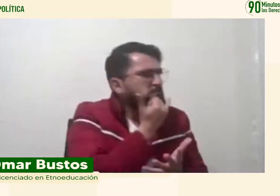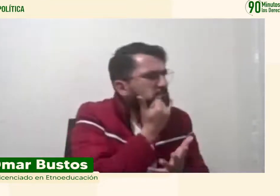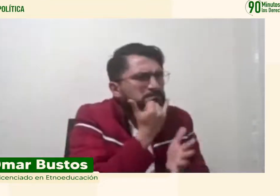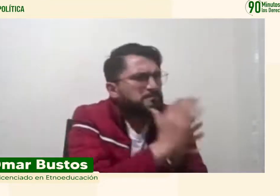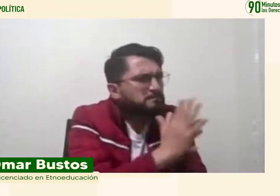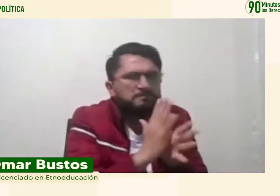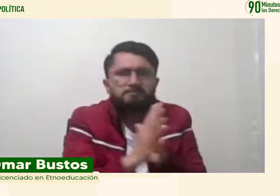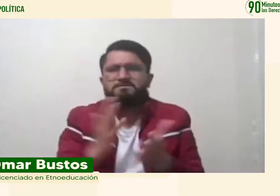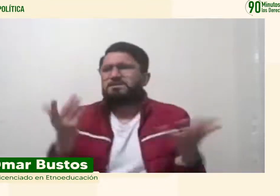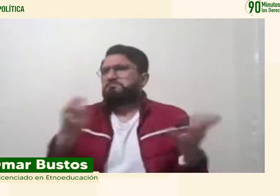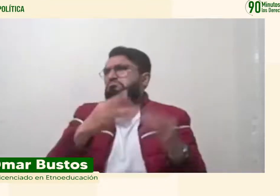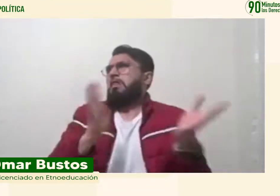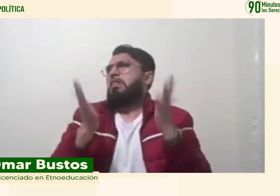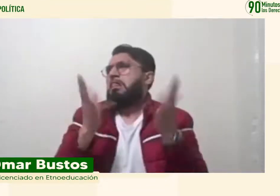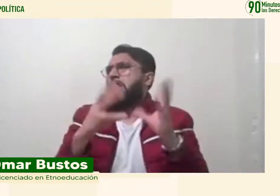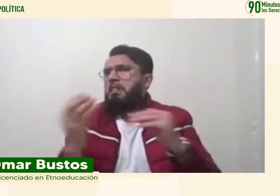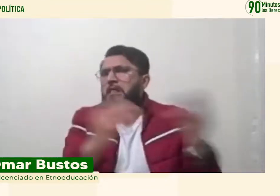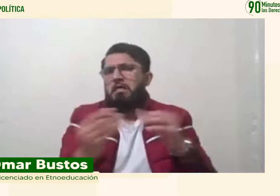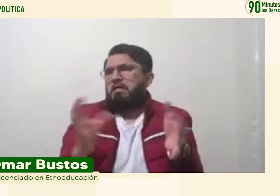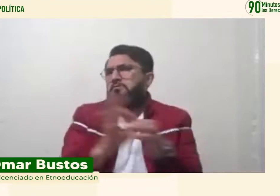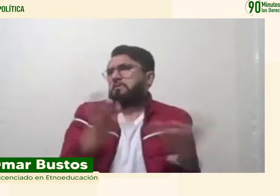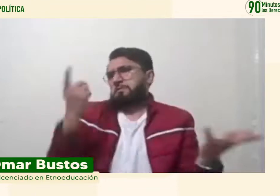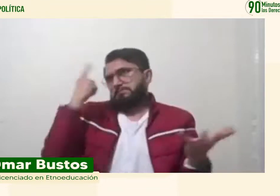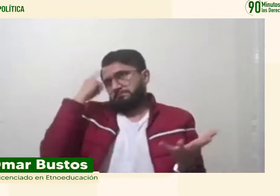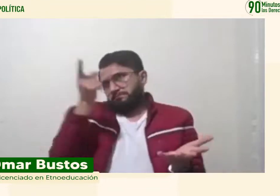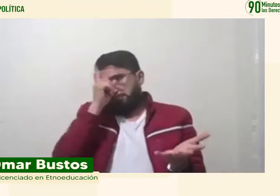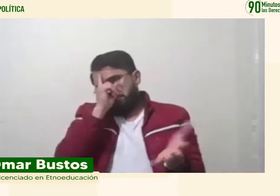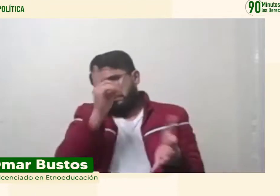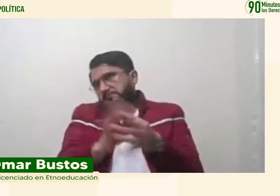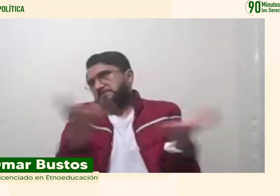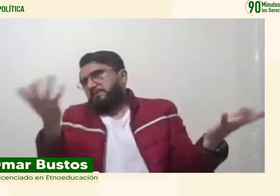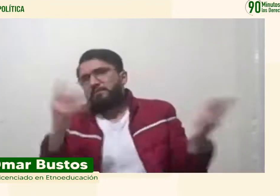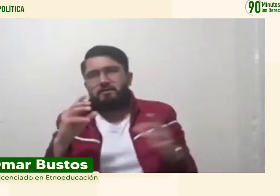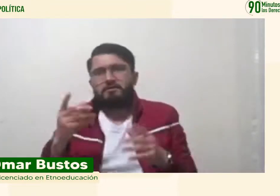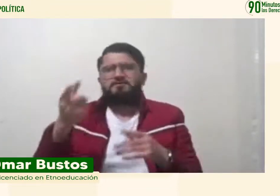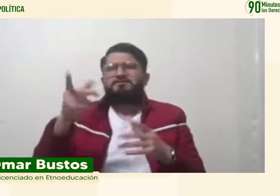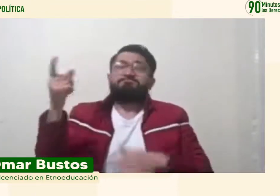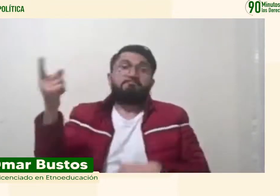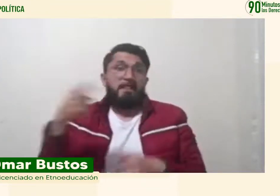no preguntaron qué había pasado y contaron la historia